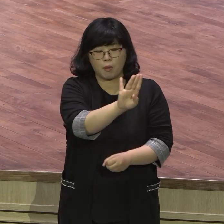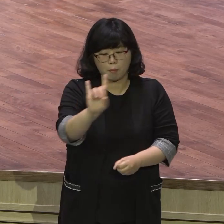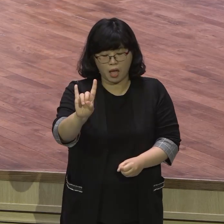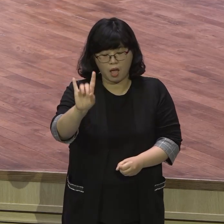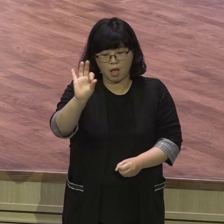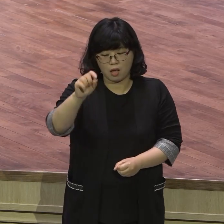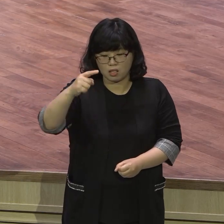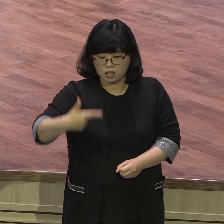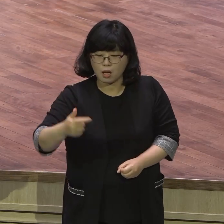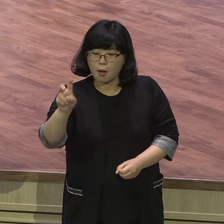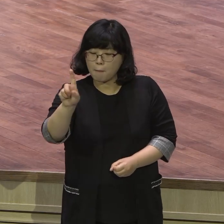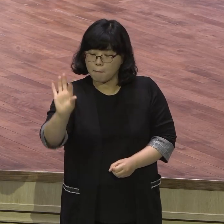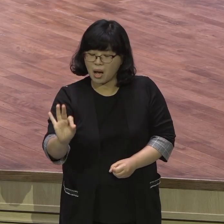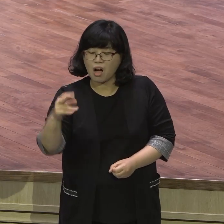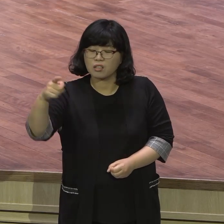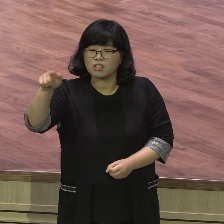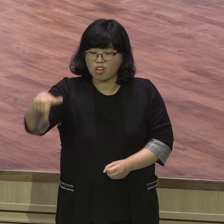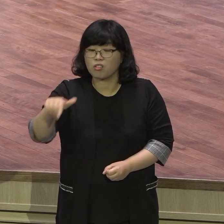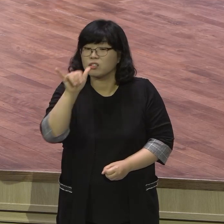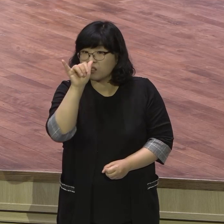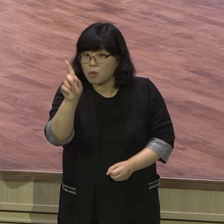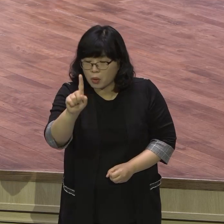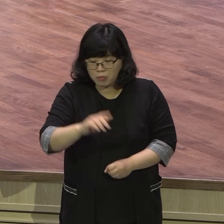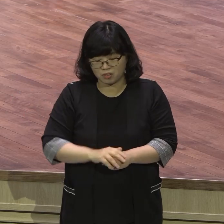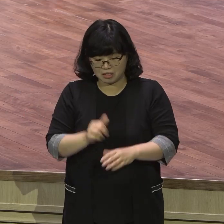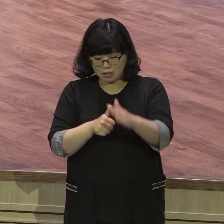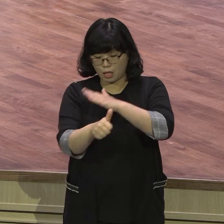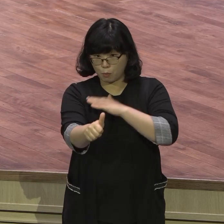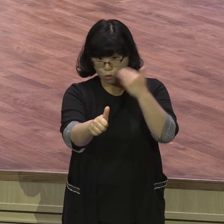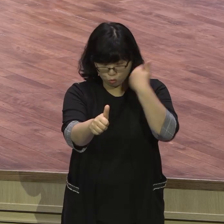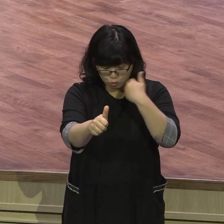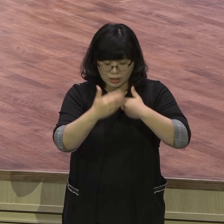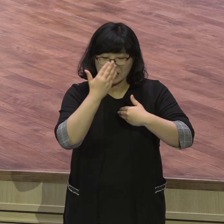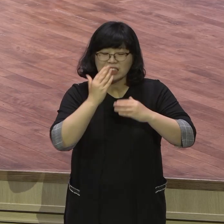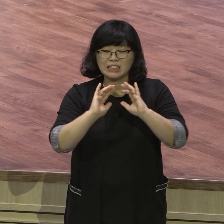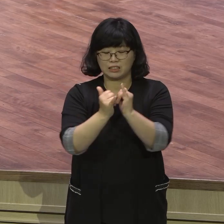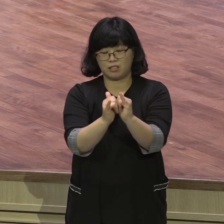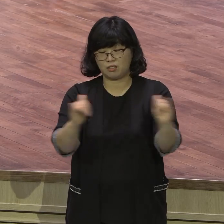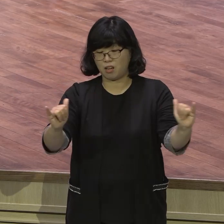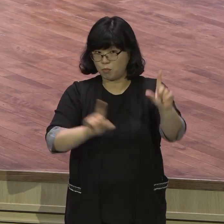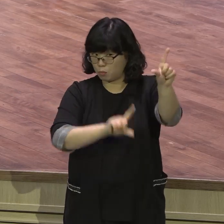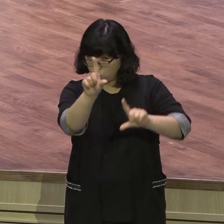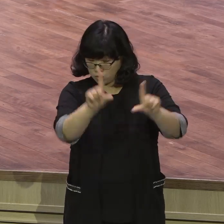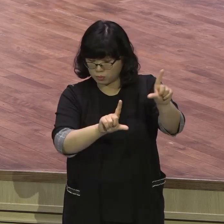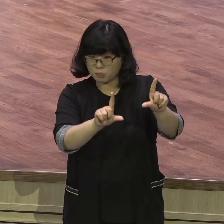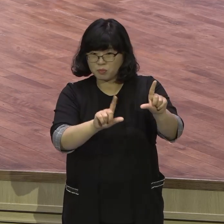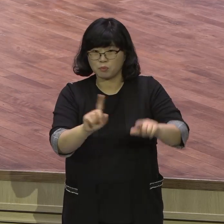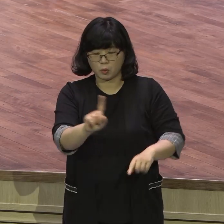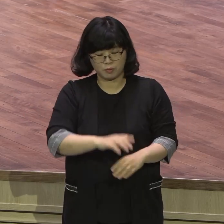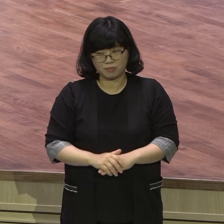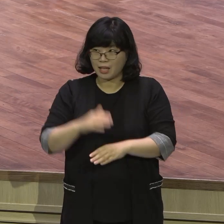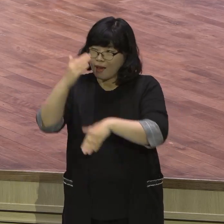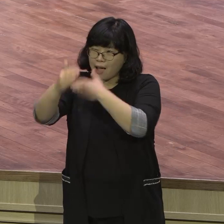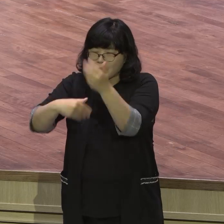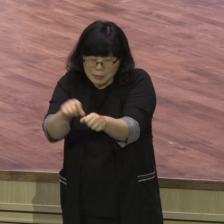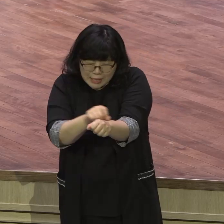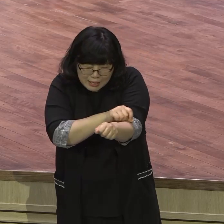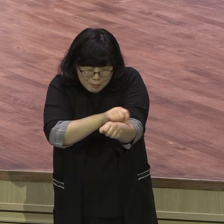사람의 대표가 바로 이스라엘 백성들입니다. 이스라엘 백성들 하나님의 특별한